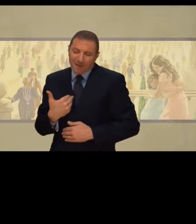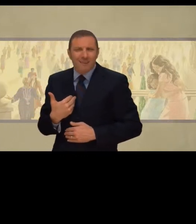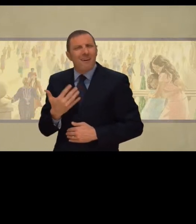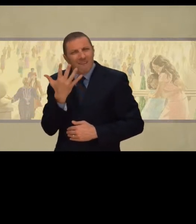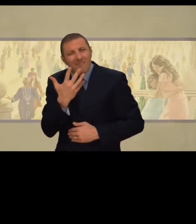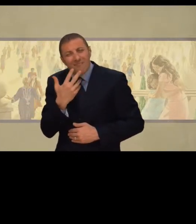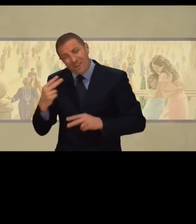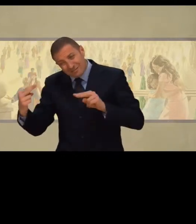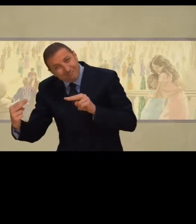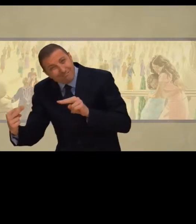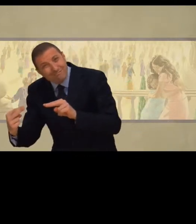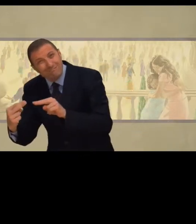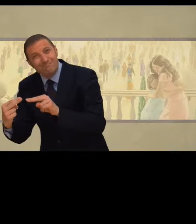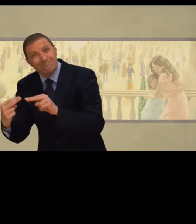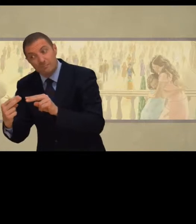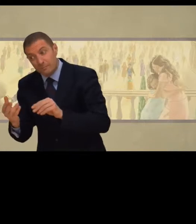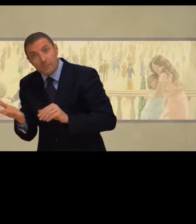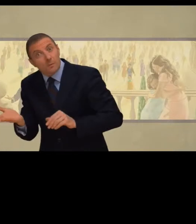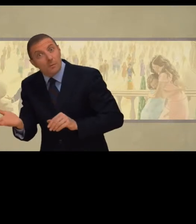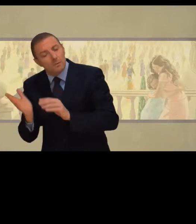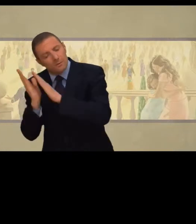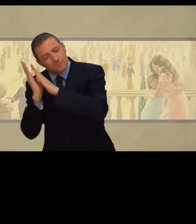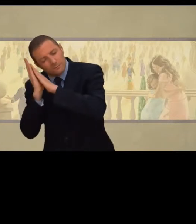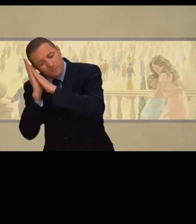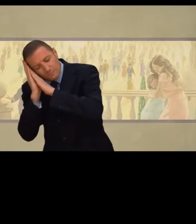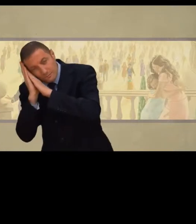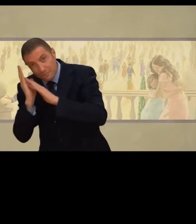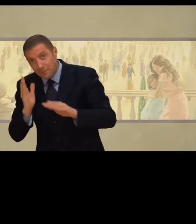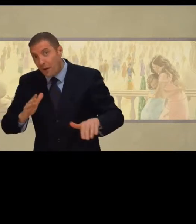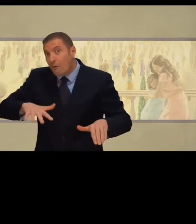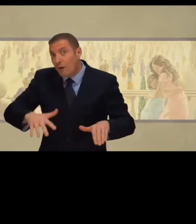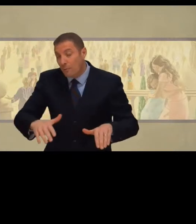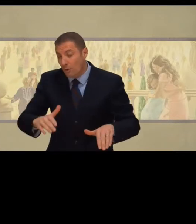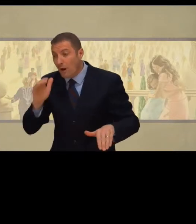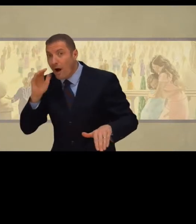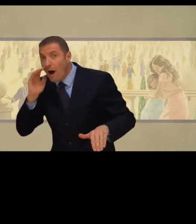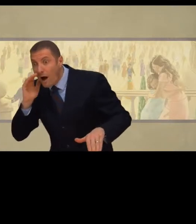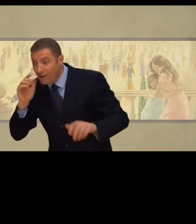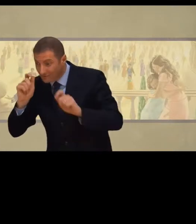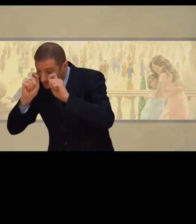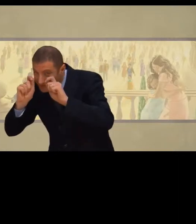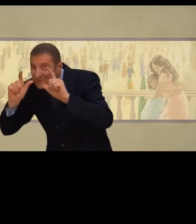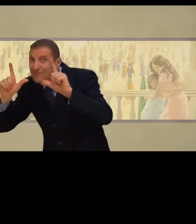Geova di risposta di desterà